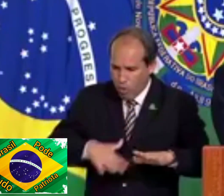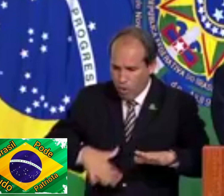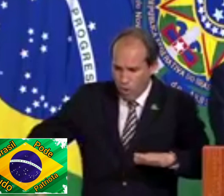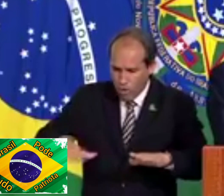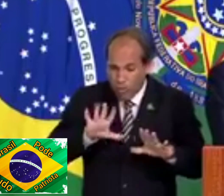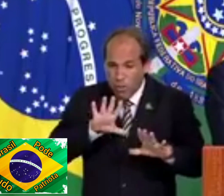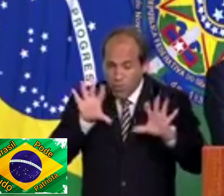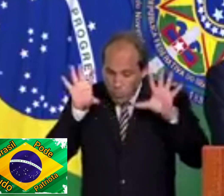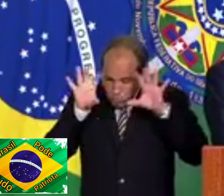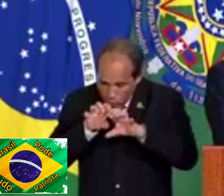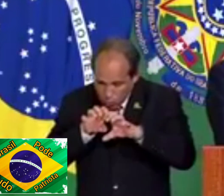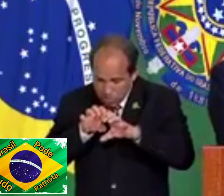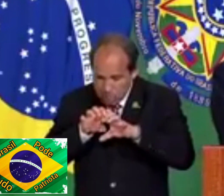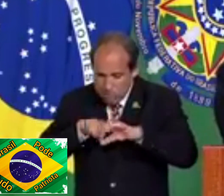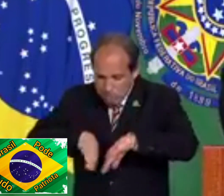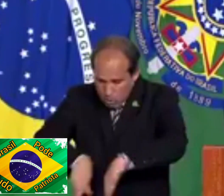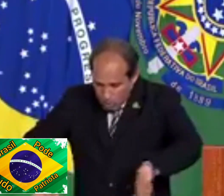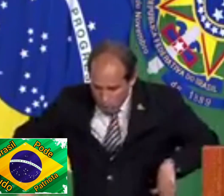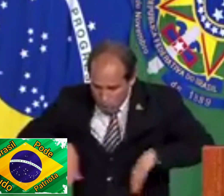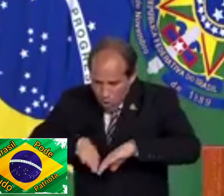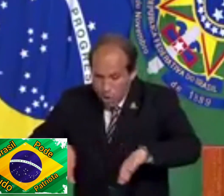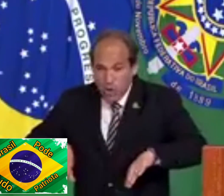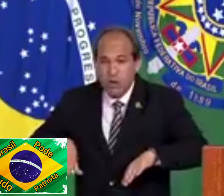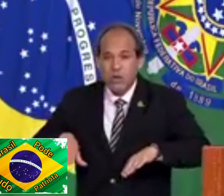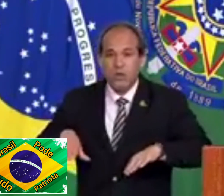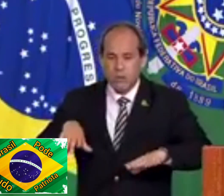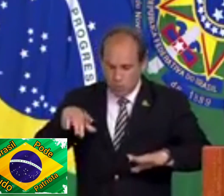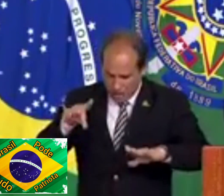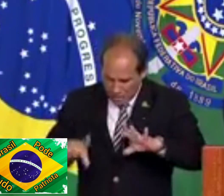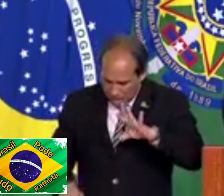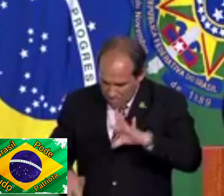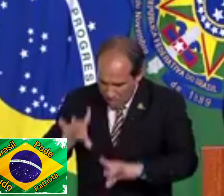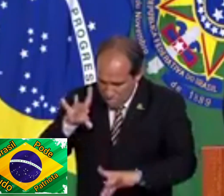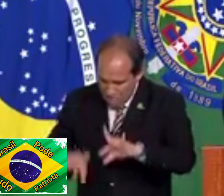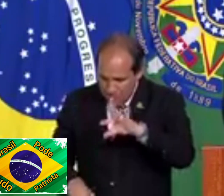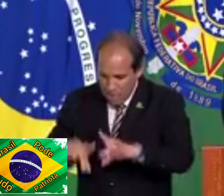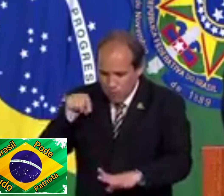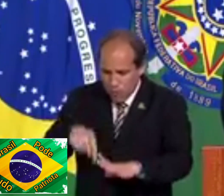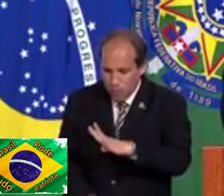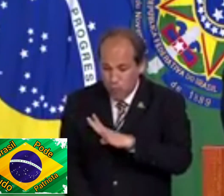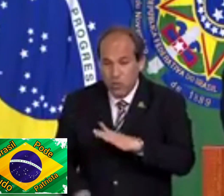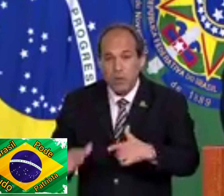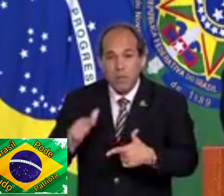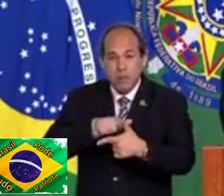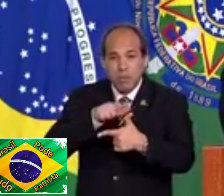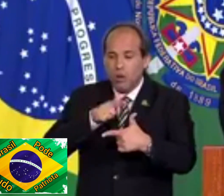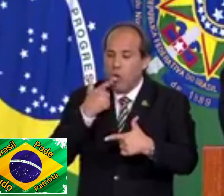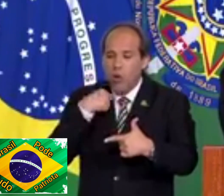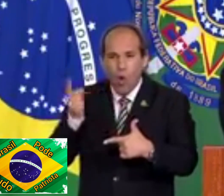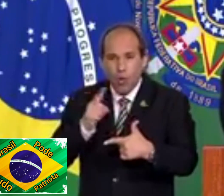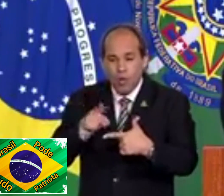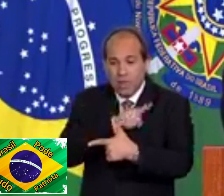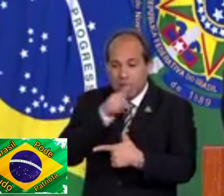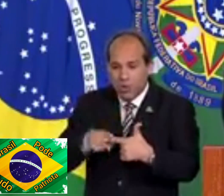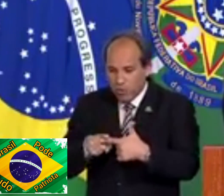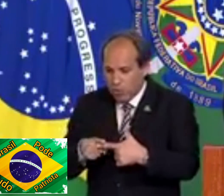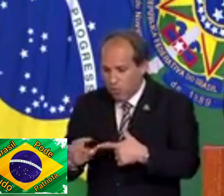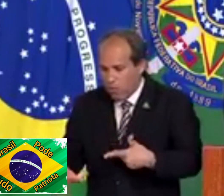turva e o fundo lodoso. A segunda vez, consegui encontrar o Negão